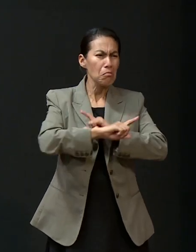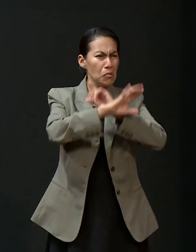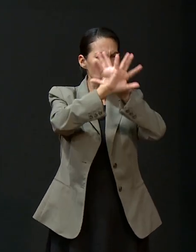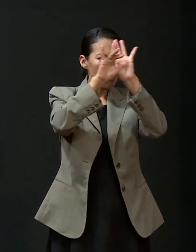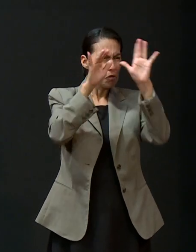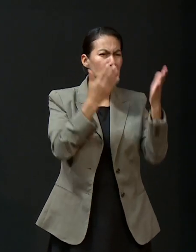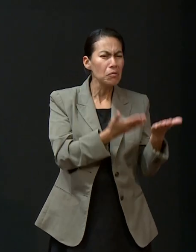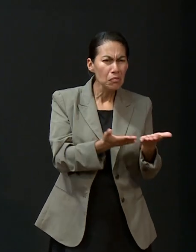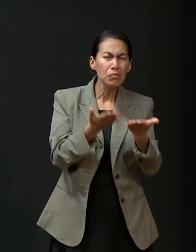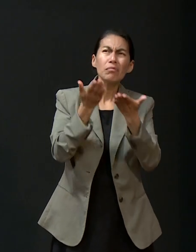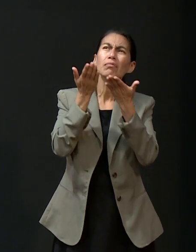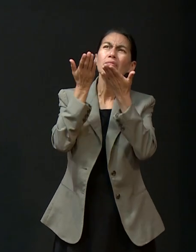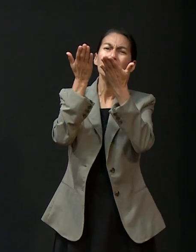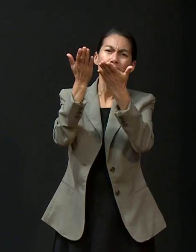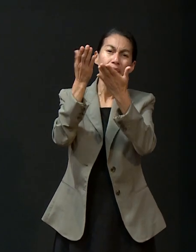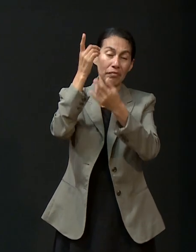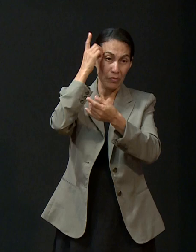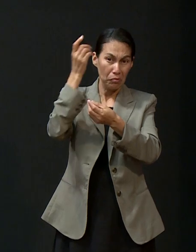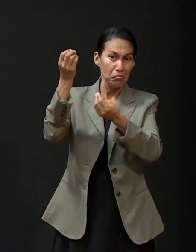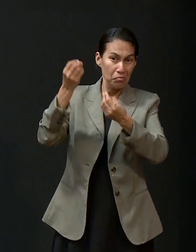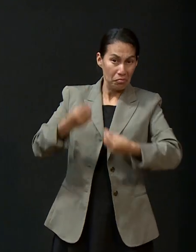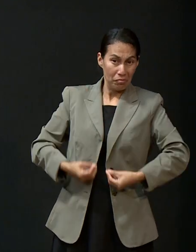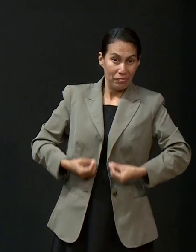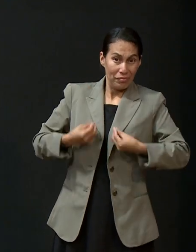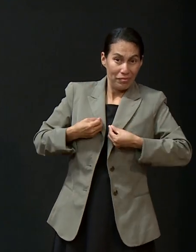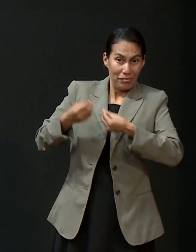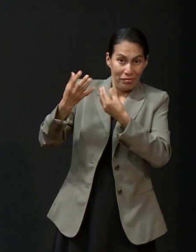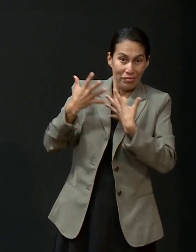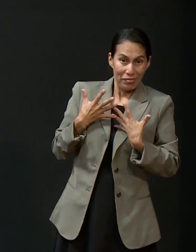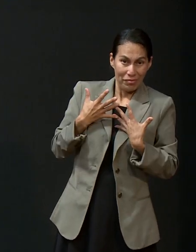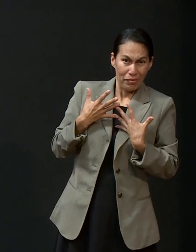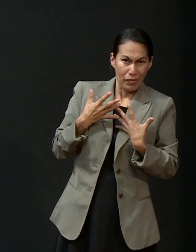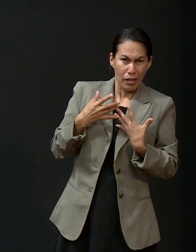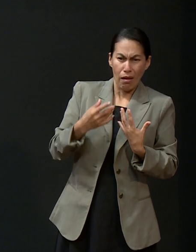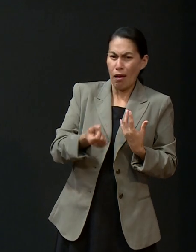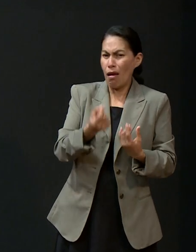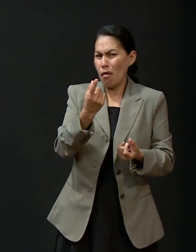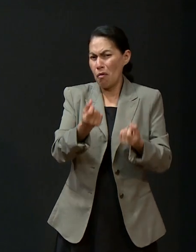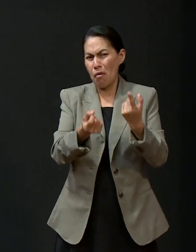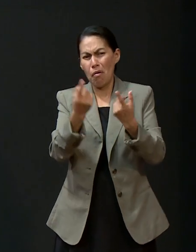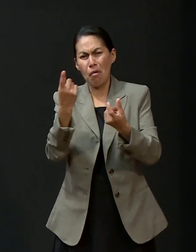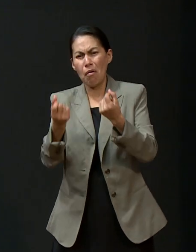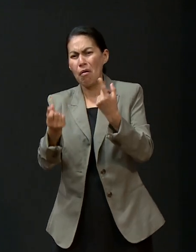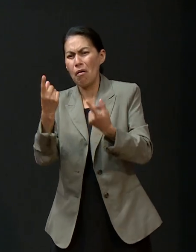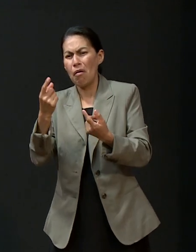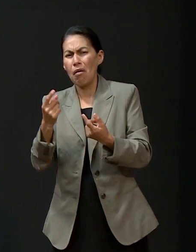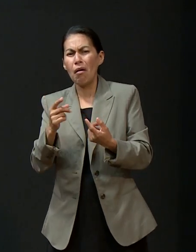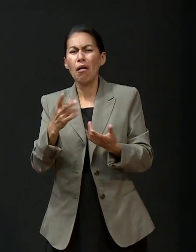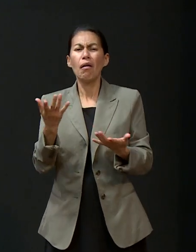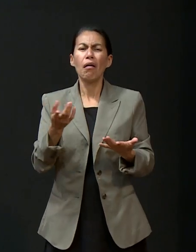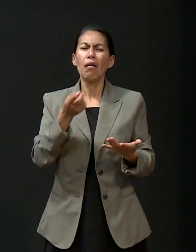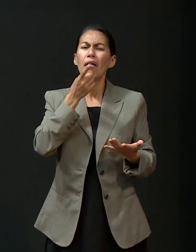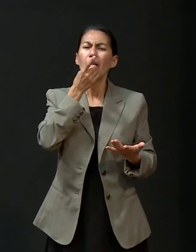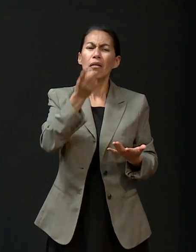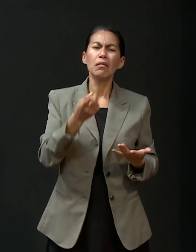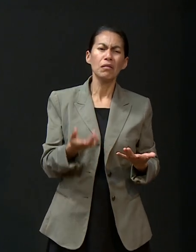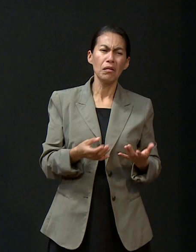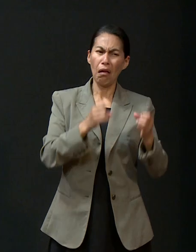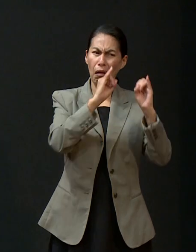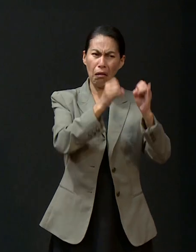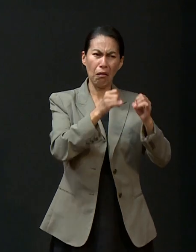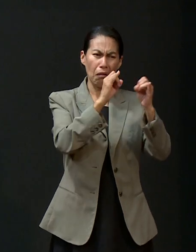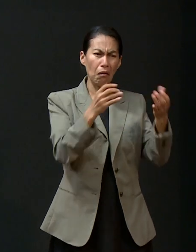Hay que glorificar A Dios Mientras Dios Nos da la vida Si verdad Si otros Levantan su voz